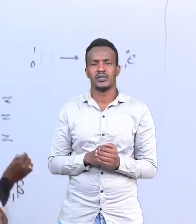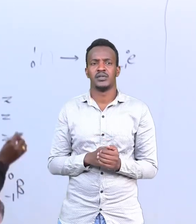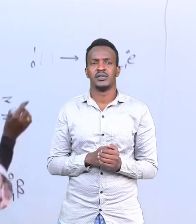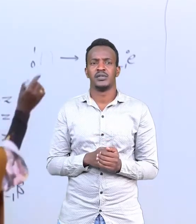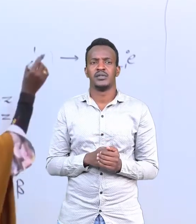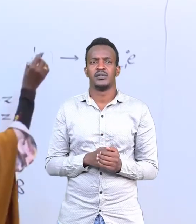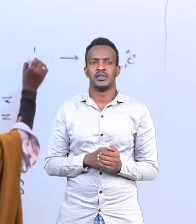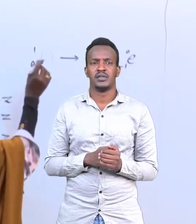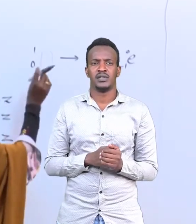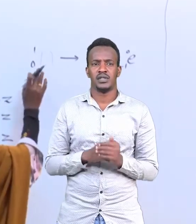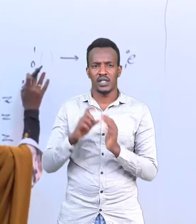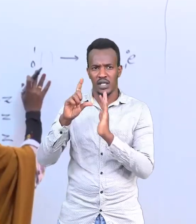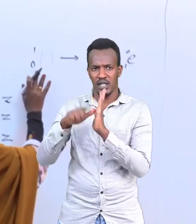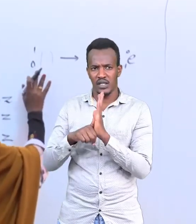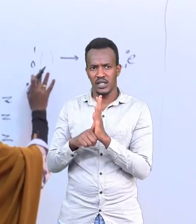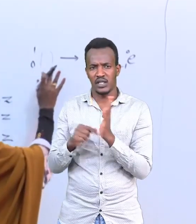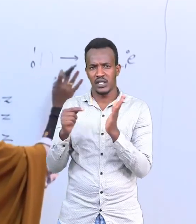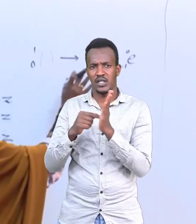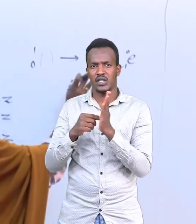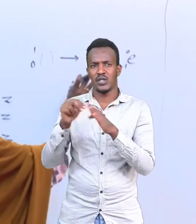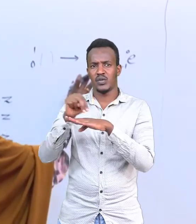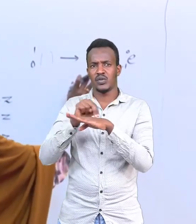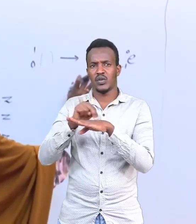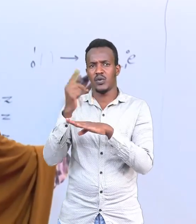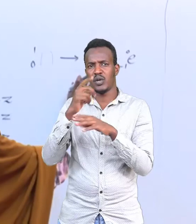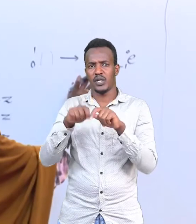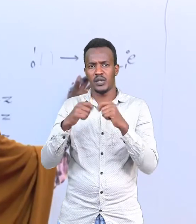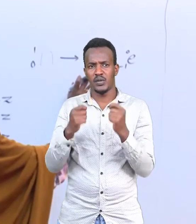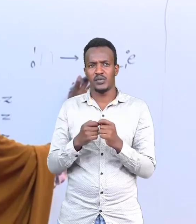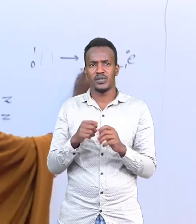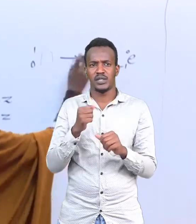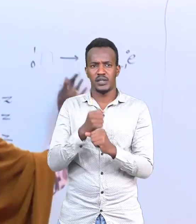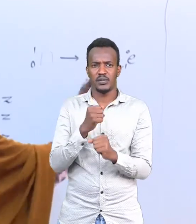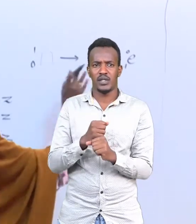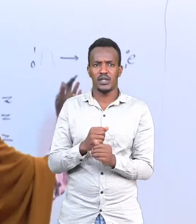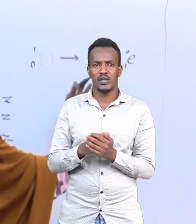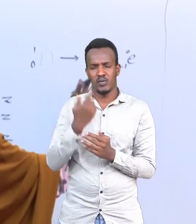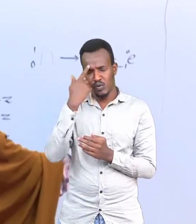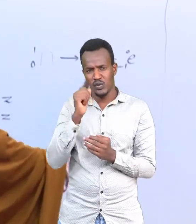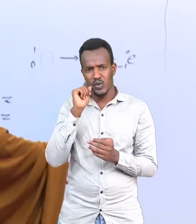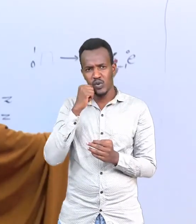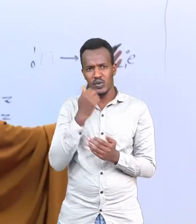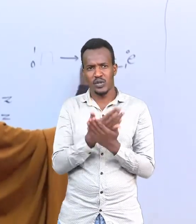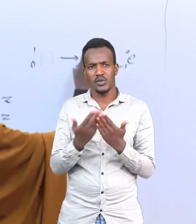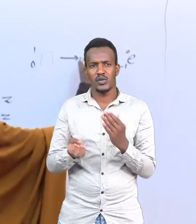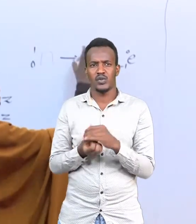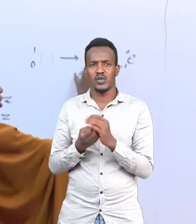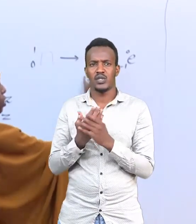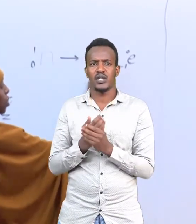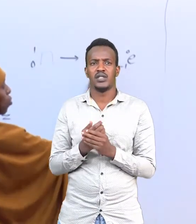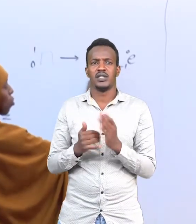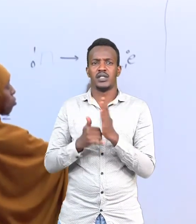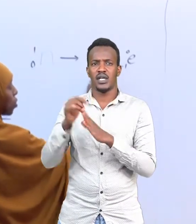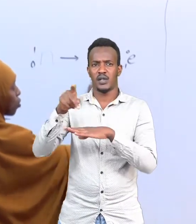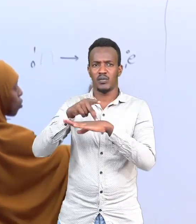1 electron kadibna waxa weeyaan neutronkaasi decay-inka sameeyey maadaama protonka markaasi cusub u soo biirinayo waxa weeyaan